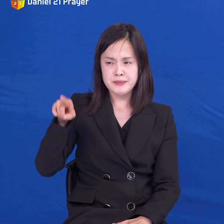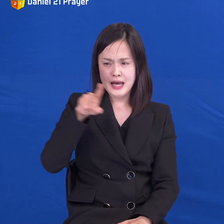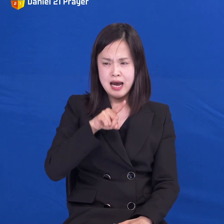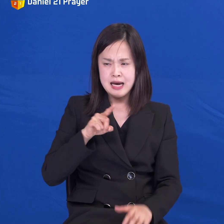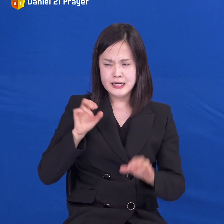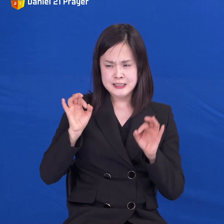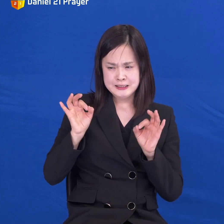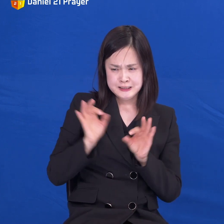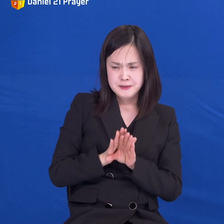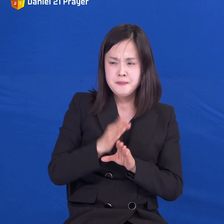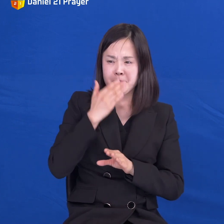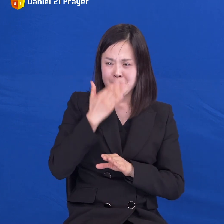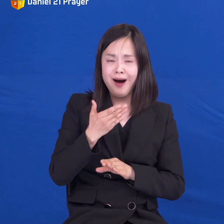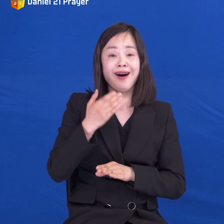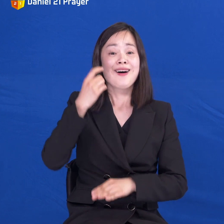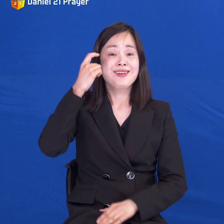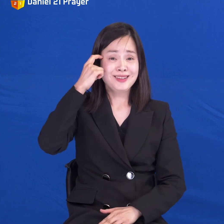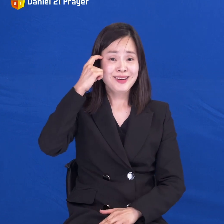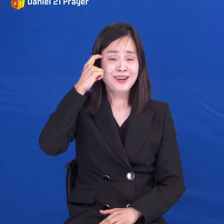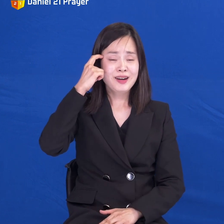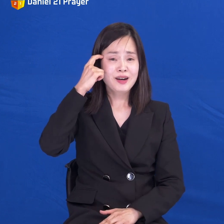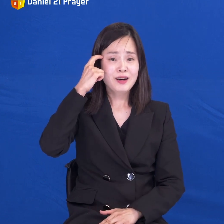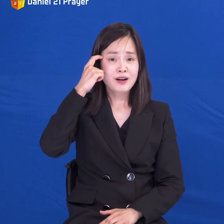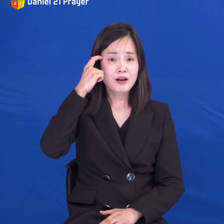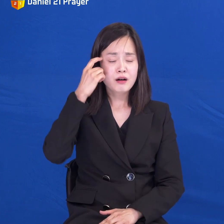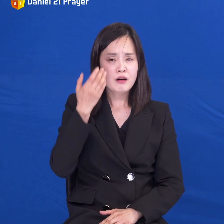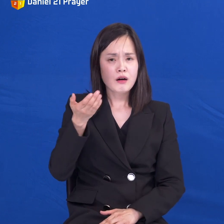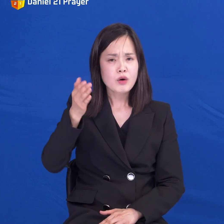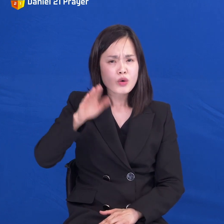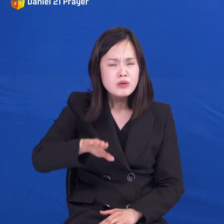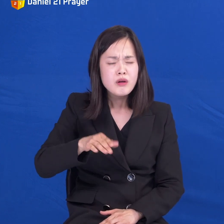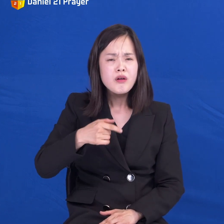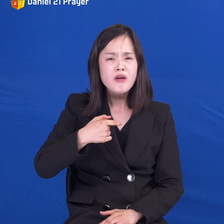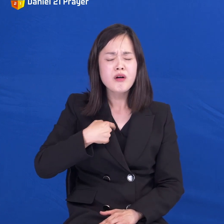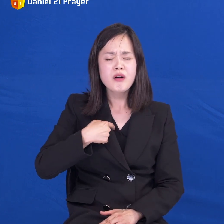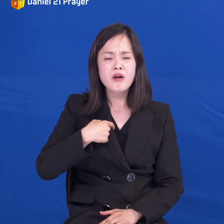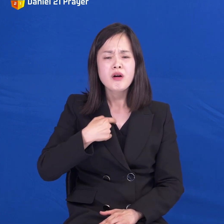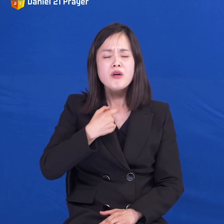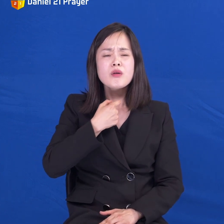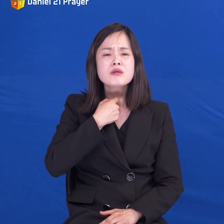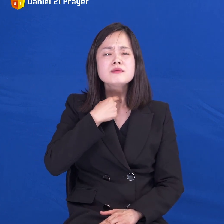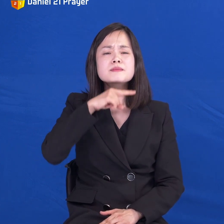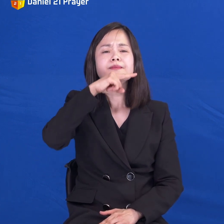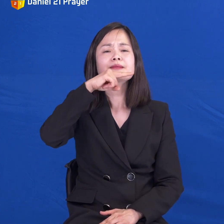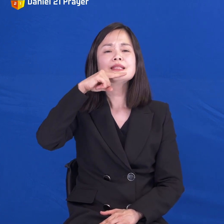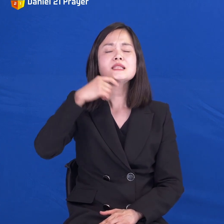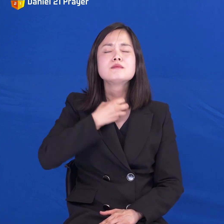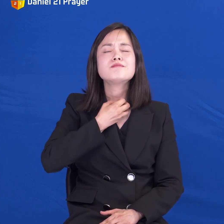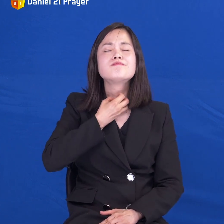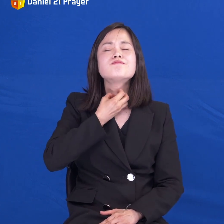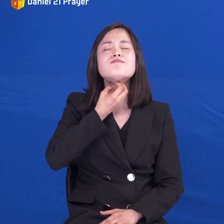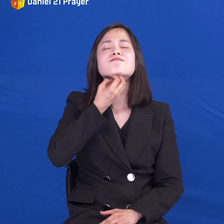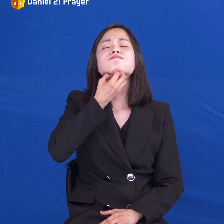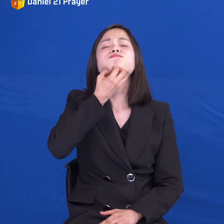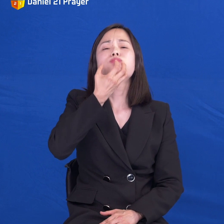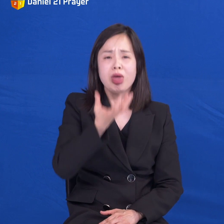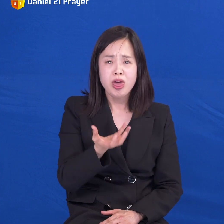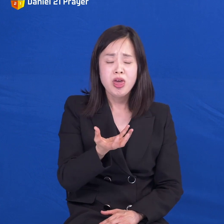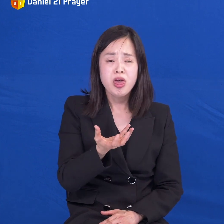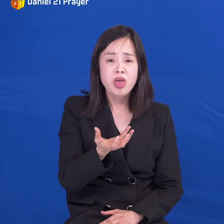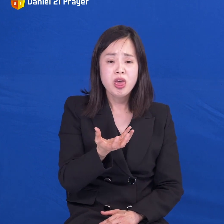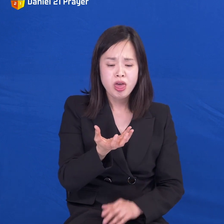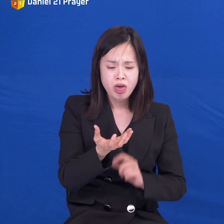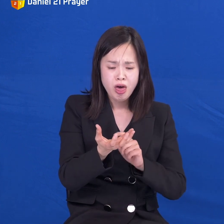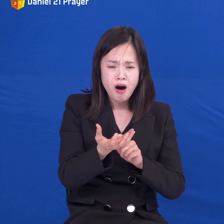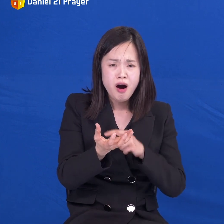그런데 또 문제가 생겼어요. 목에서 피가 넘어오는 거예요. 큰일 났다. 잘못 왔나?